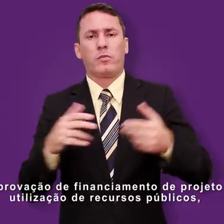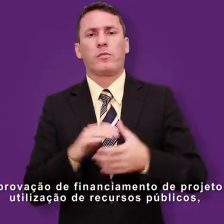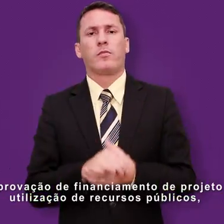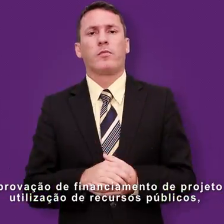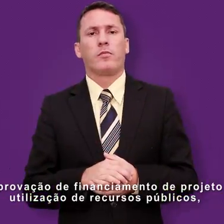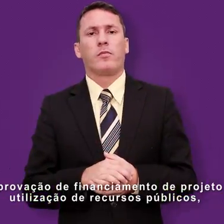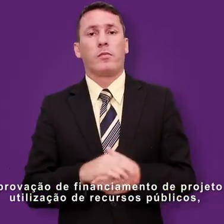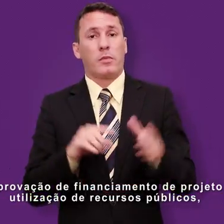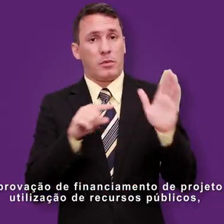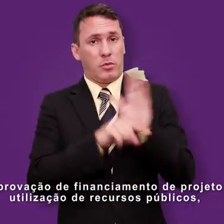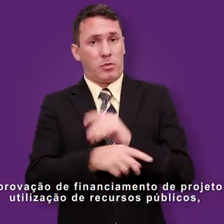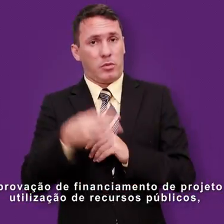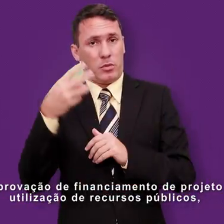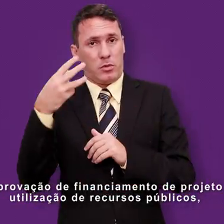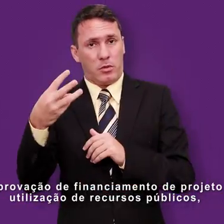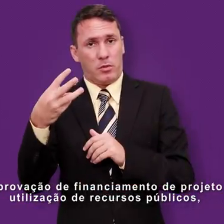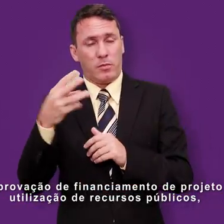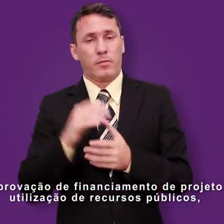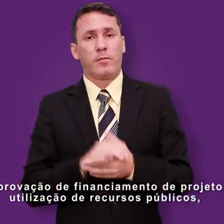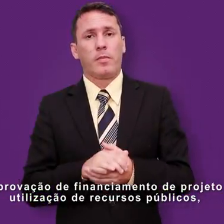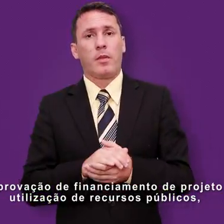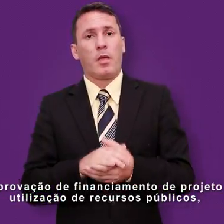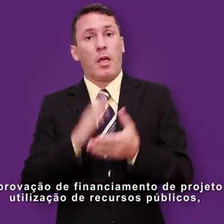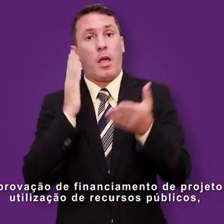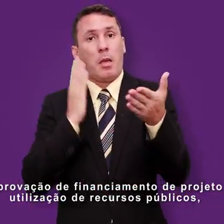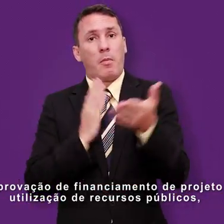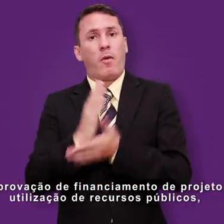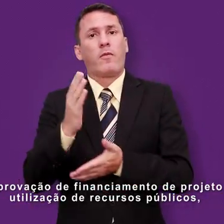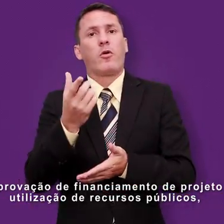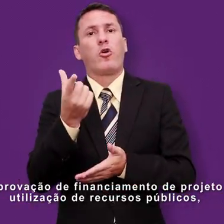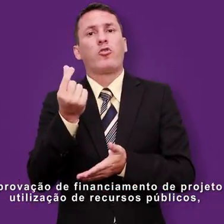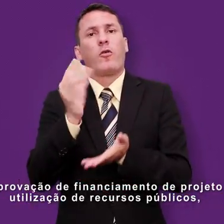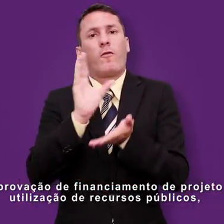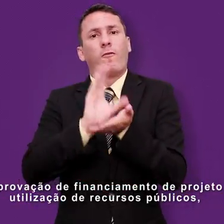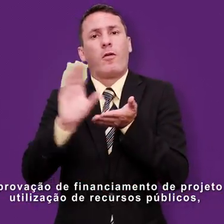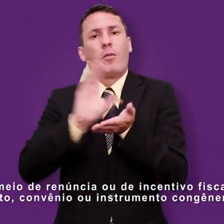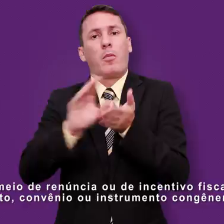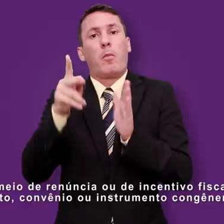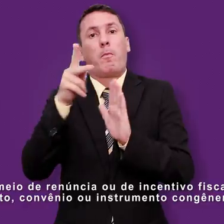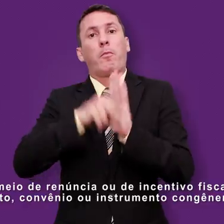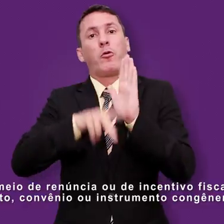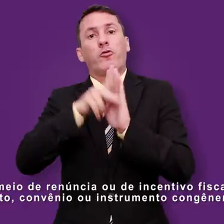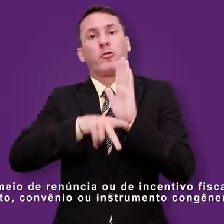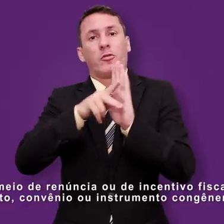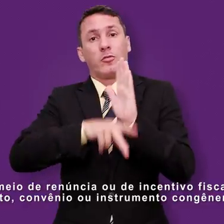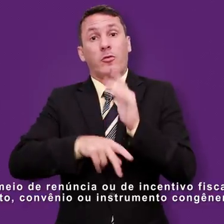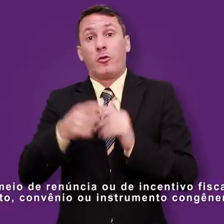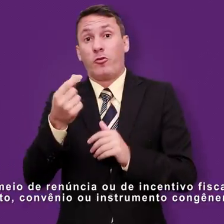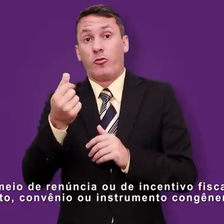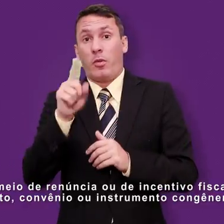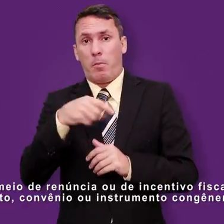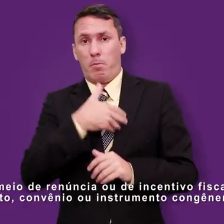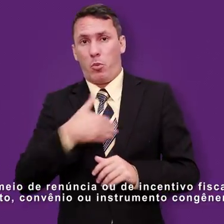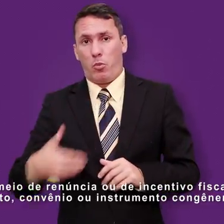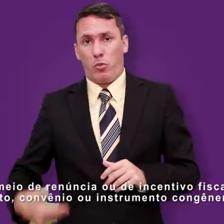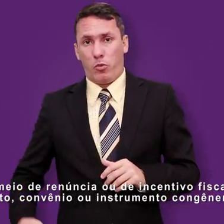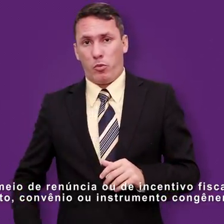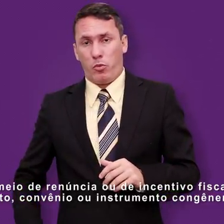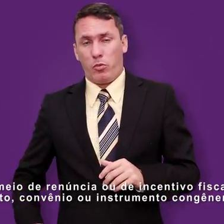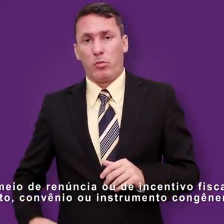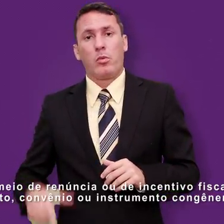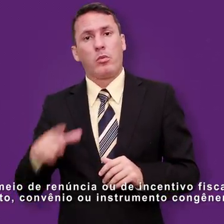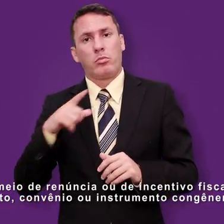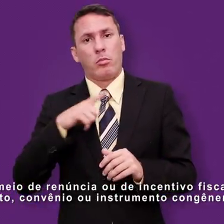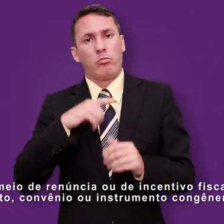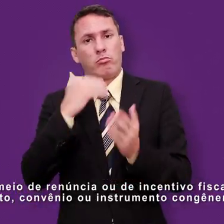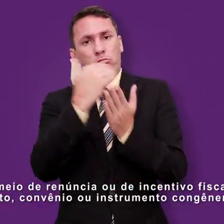A aprovação de financiamento de projeto com utilização de recursos públicos por meio de renúncia ou de incentivo